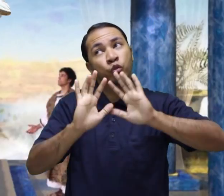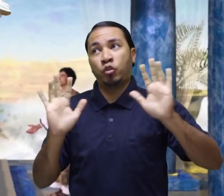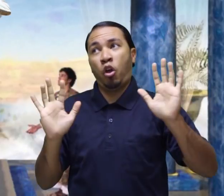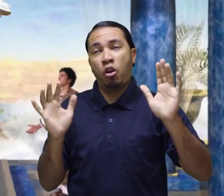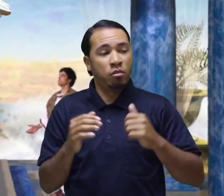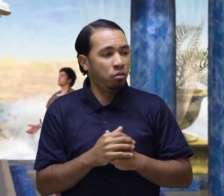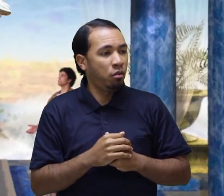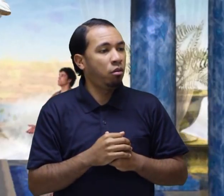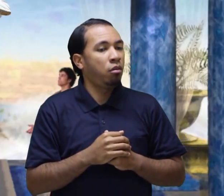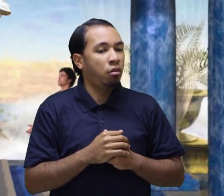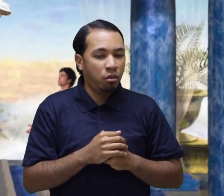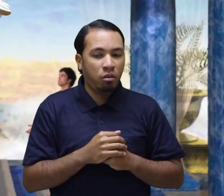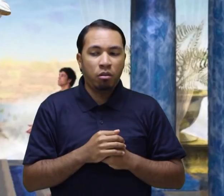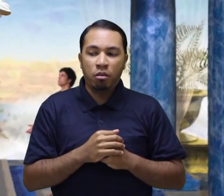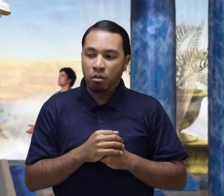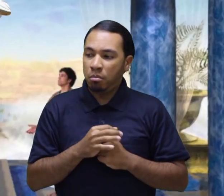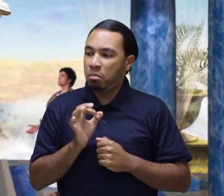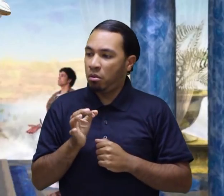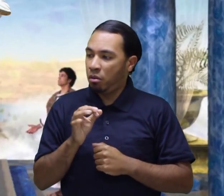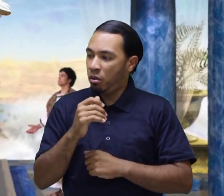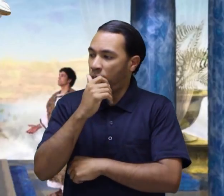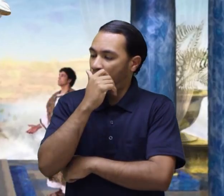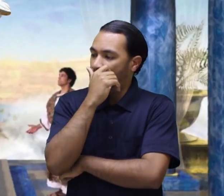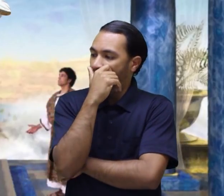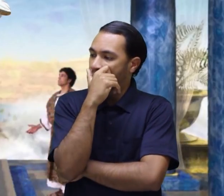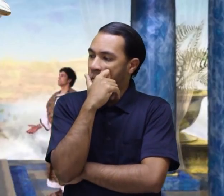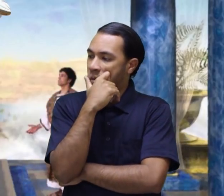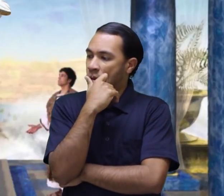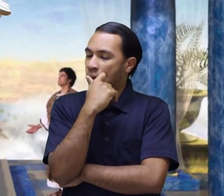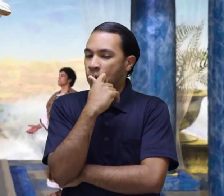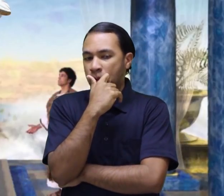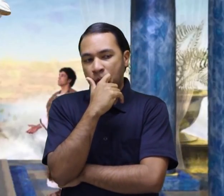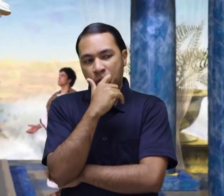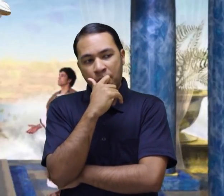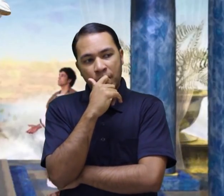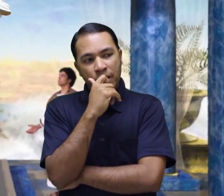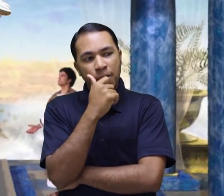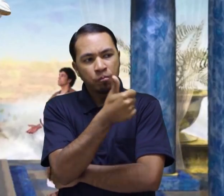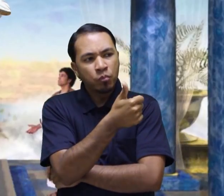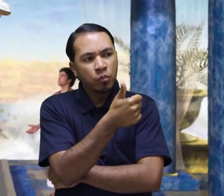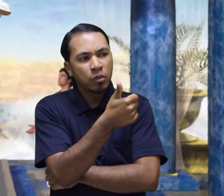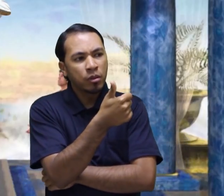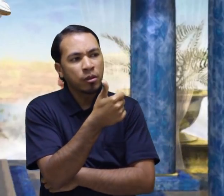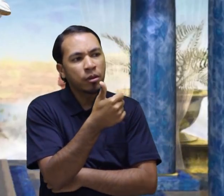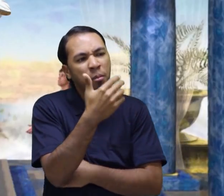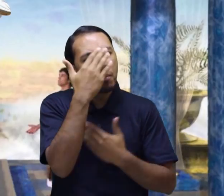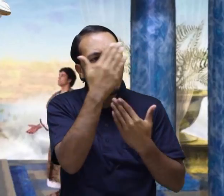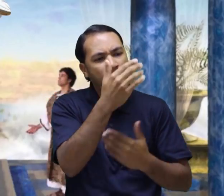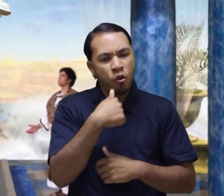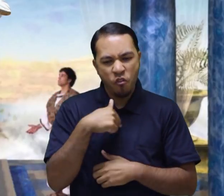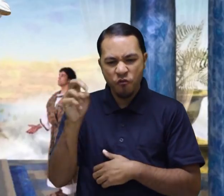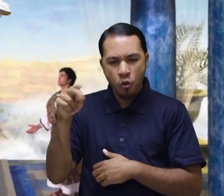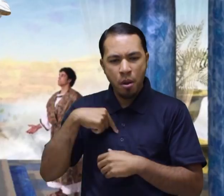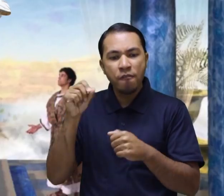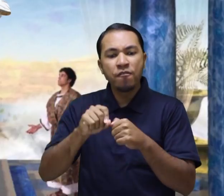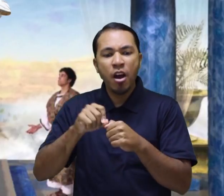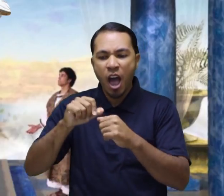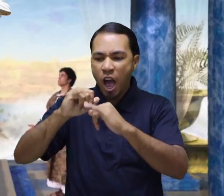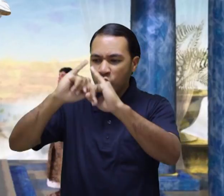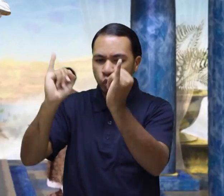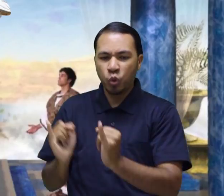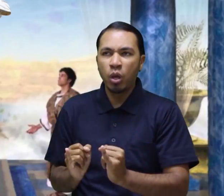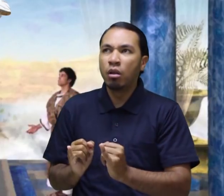que Deus tinha revelado, e com isso ele trouxe o significado. O rei ficou impressionado. Ele